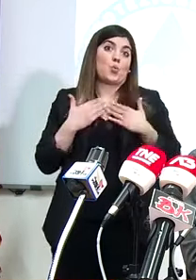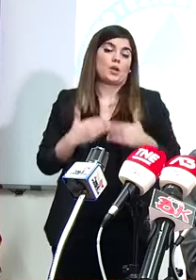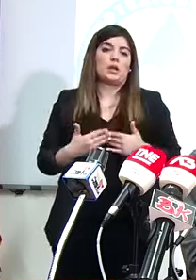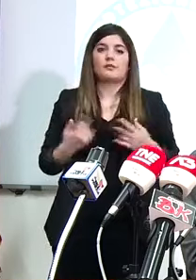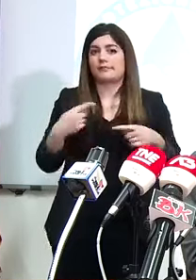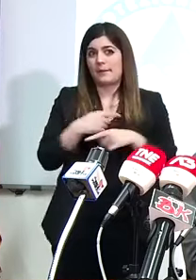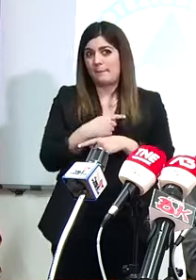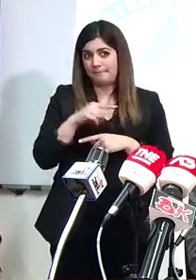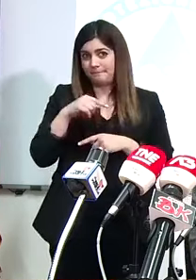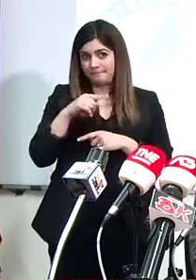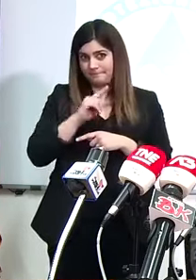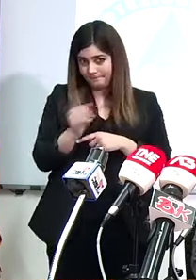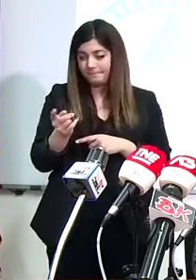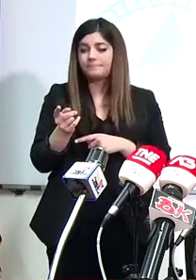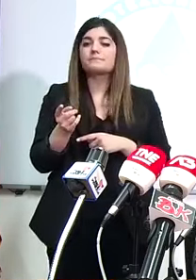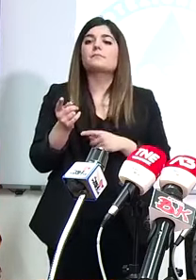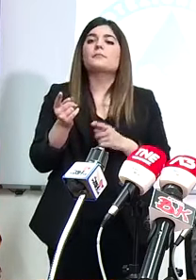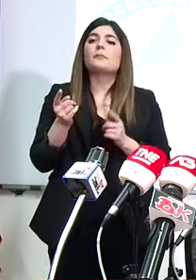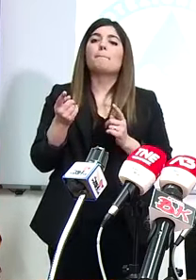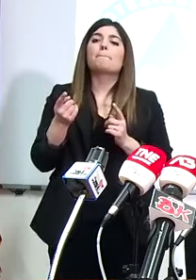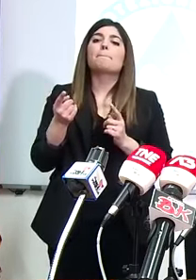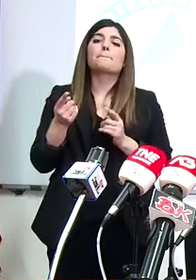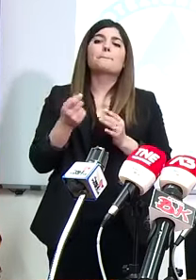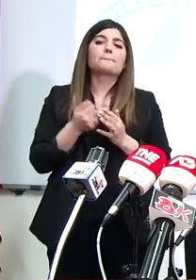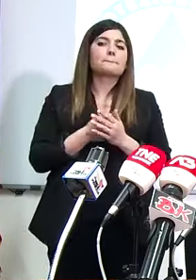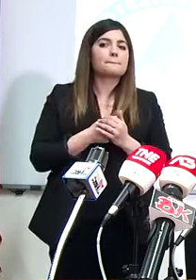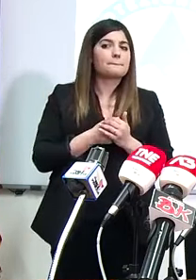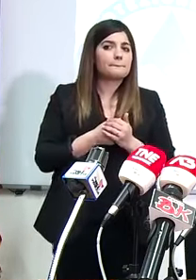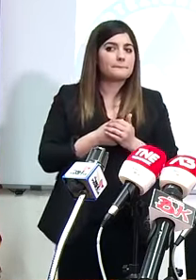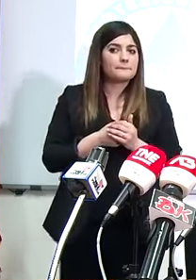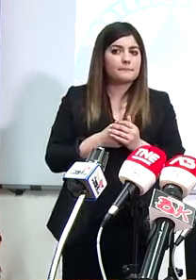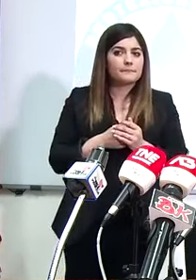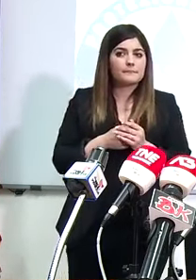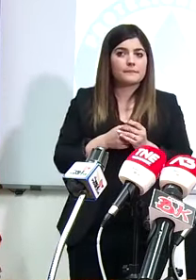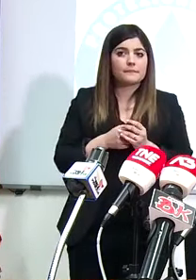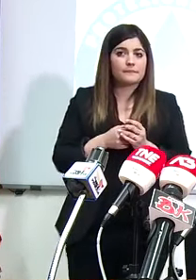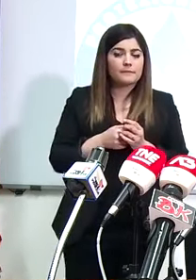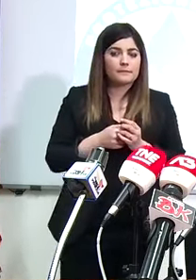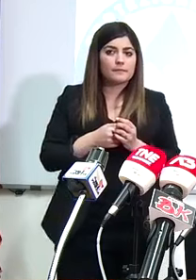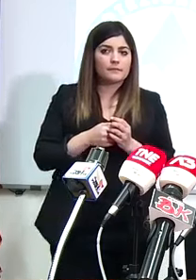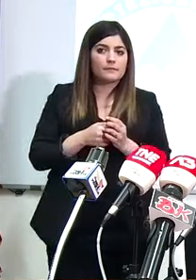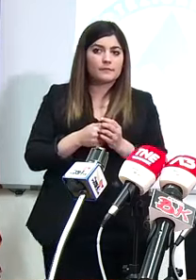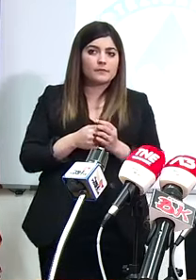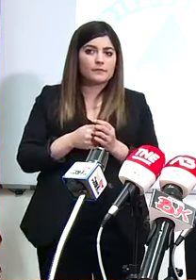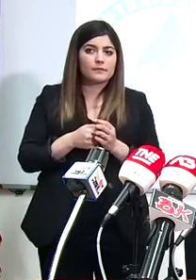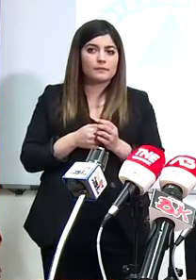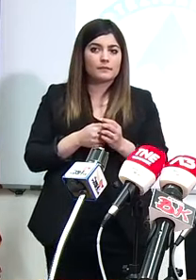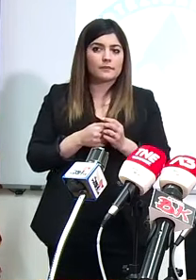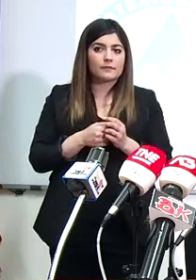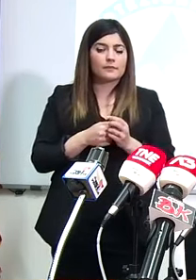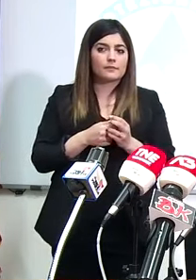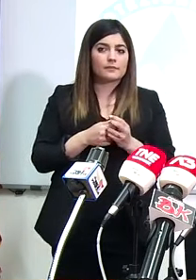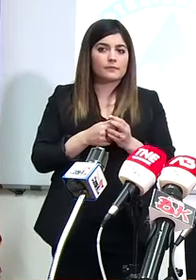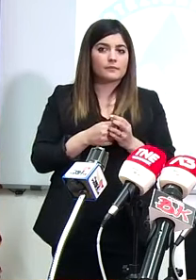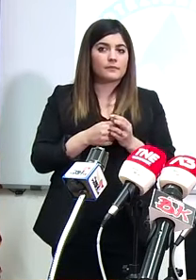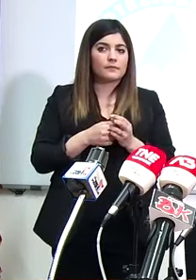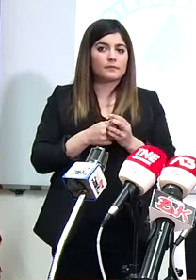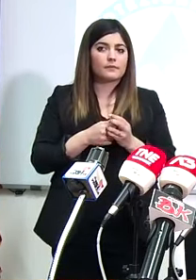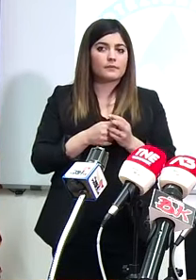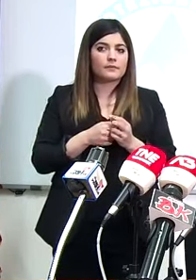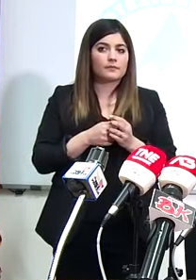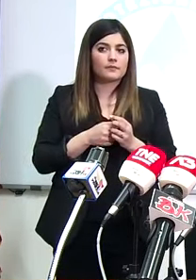invece è l'unico scappato dai laboratori sembra sempre il virologo mediatico perché alla